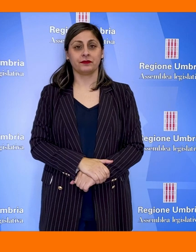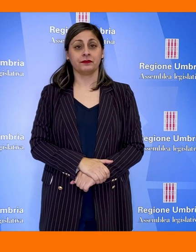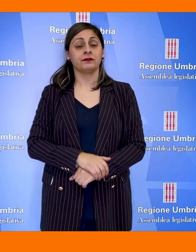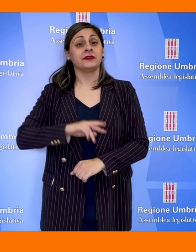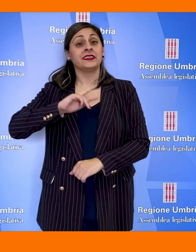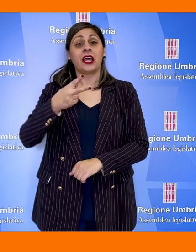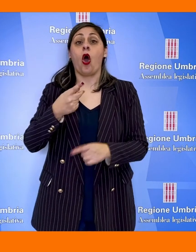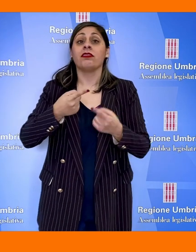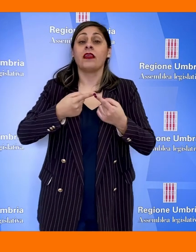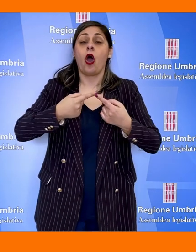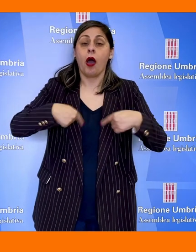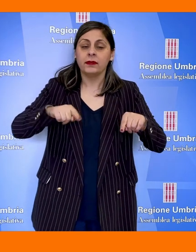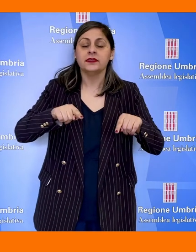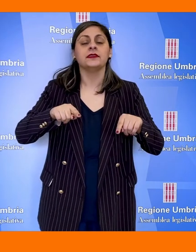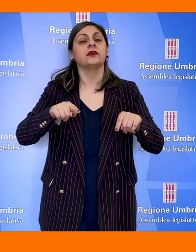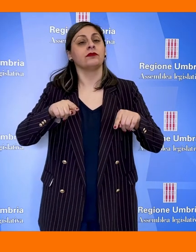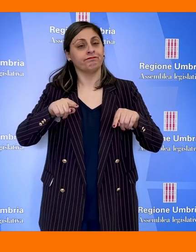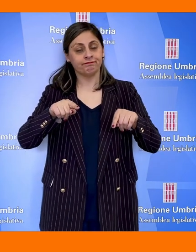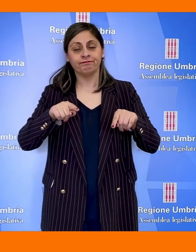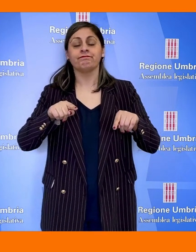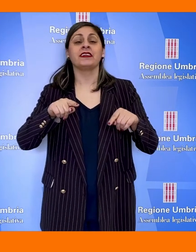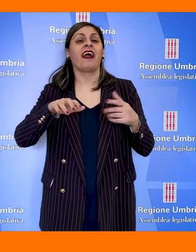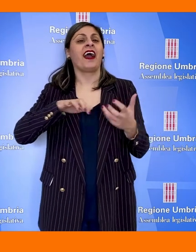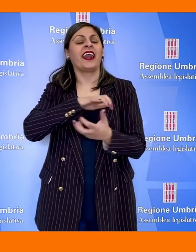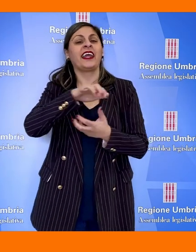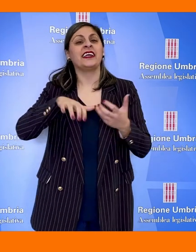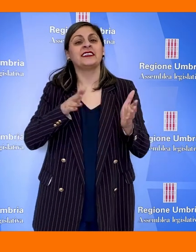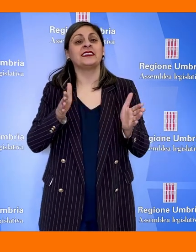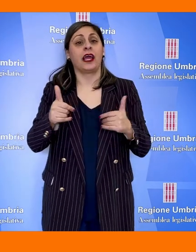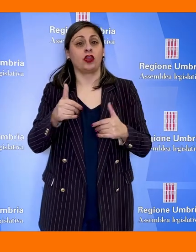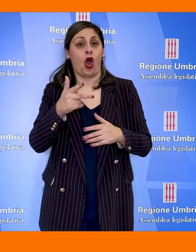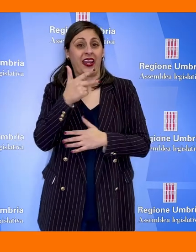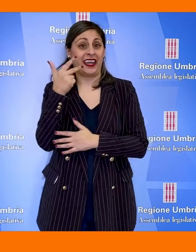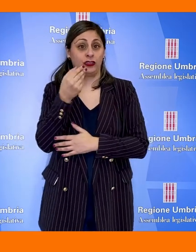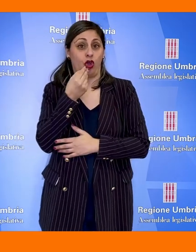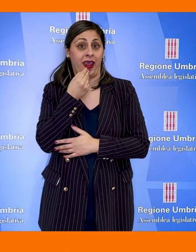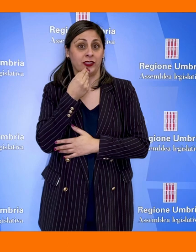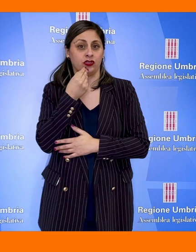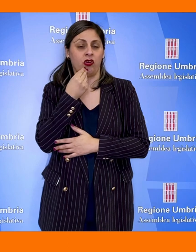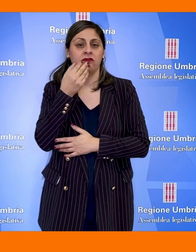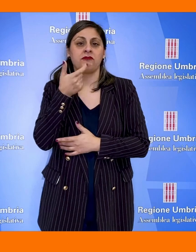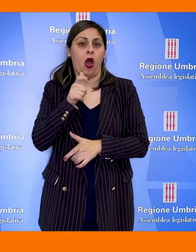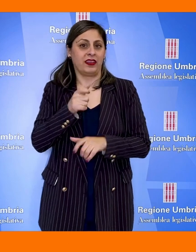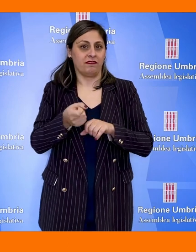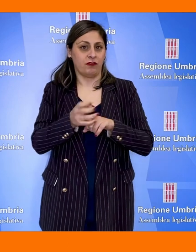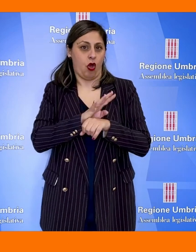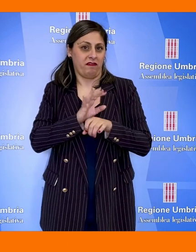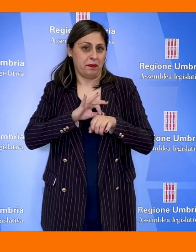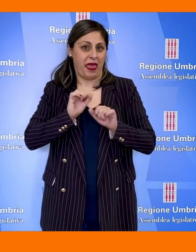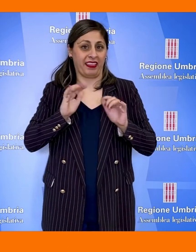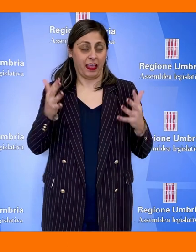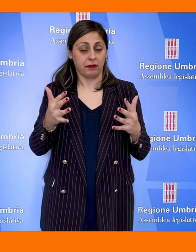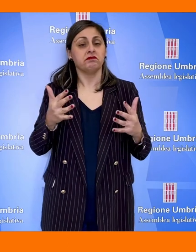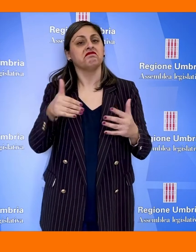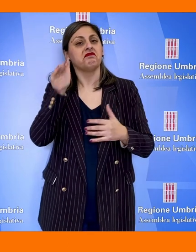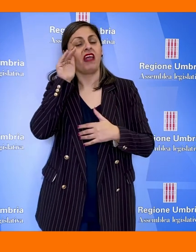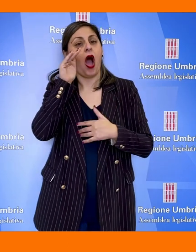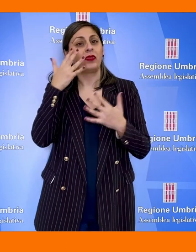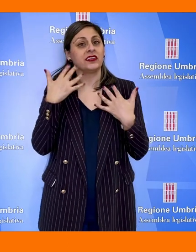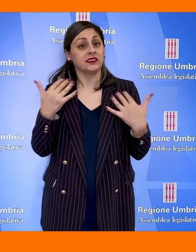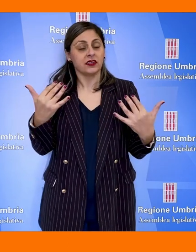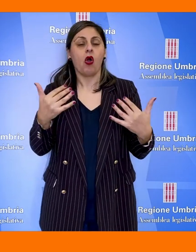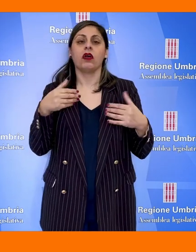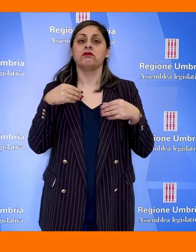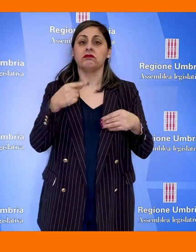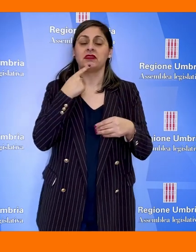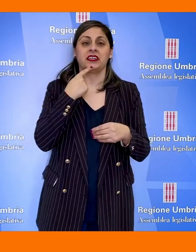In seconda commissione, la crisi del settore della ristorazione a causa della pandemia. Si è svolta